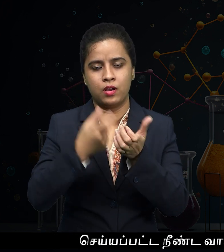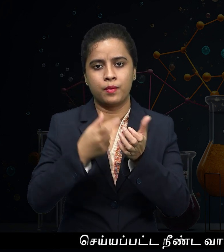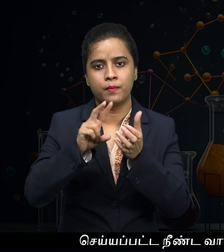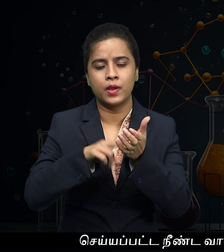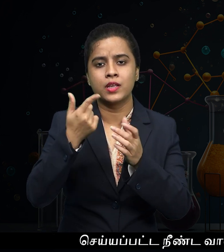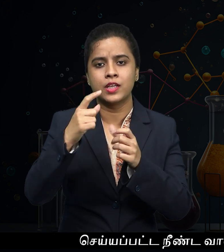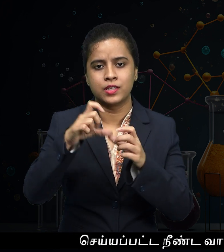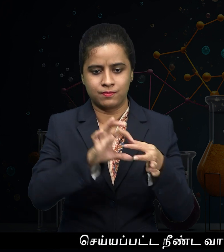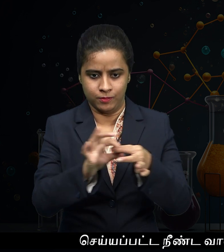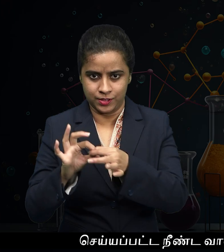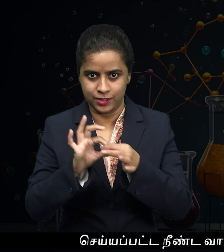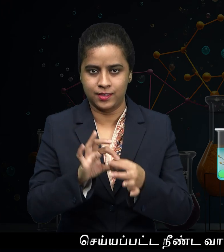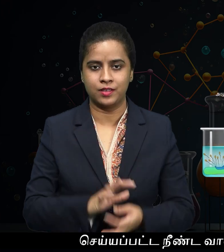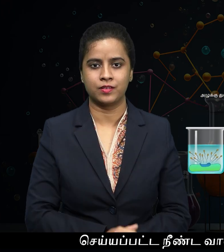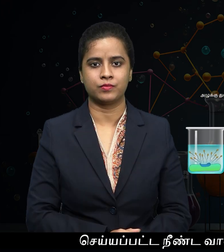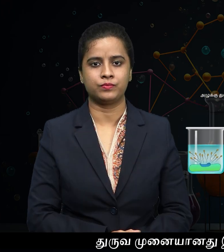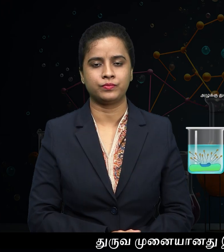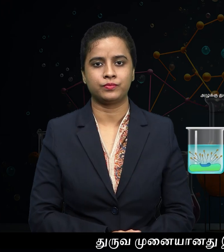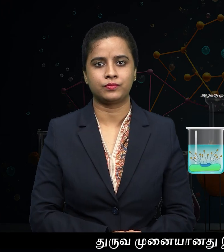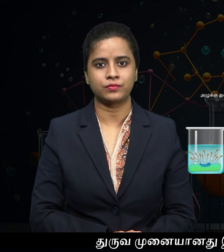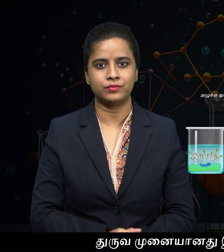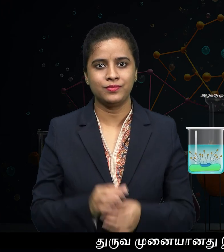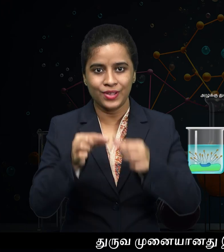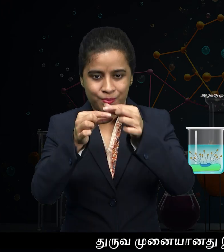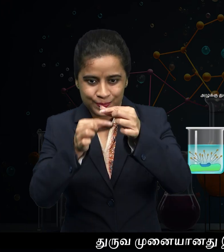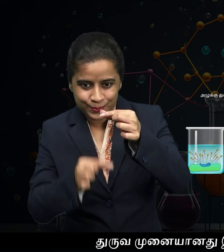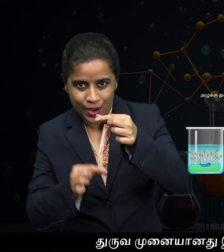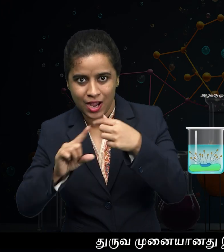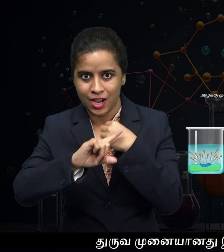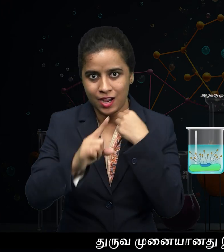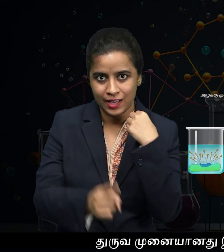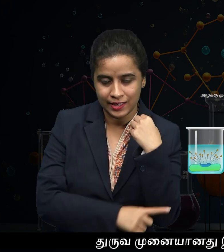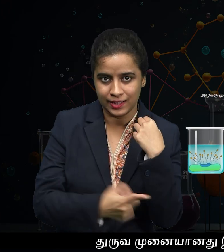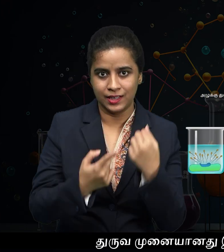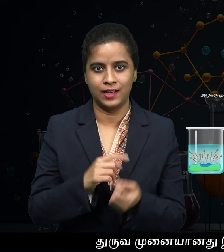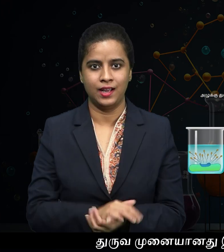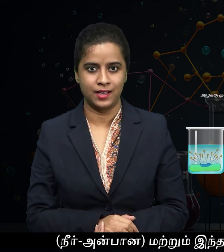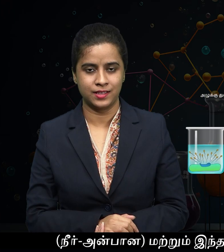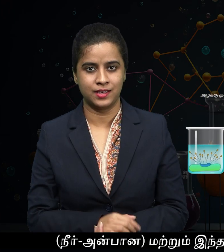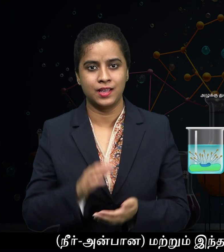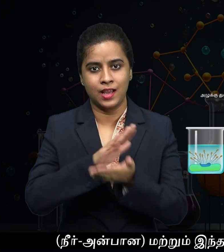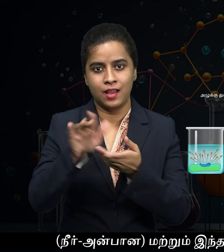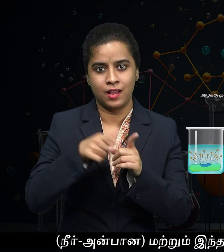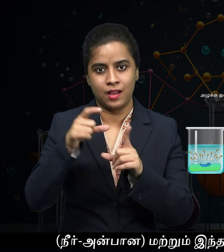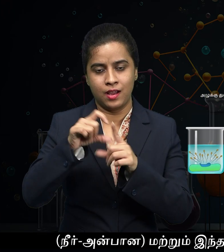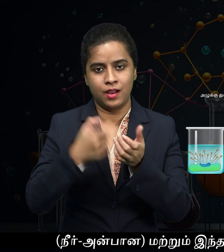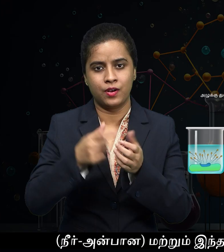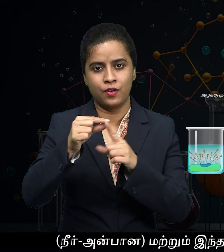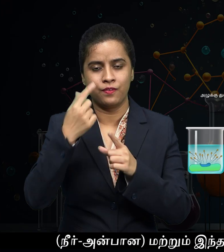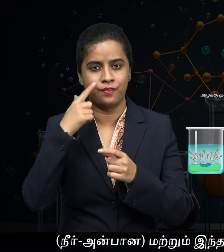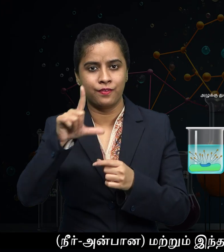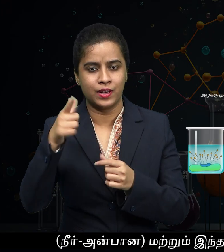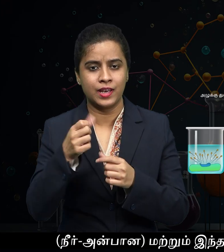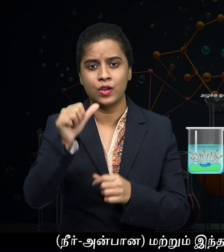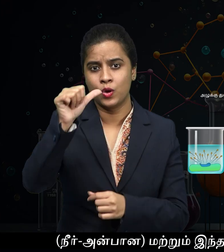வால் கொண்ட ஒரு துருவமற்ற முனை. துருவ முனையானது இயற்கையில் ஹைட்ரோஃபிலிக், அதாவது நீர்